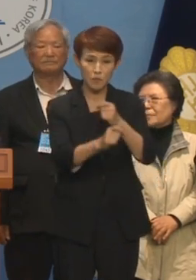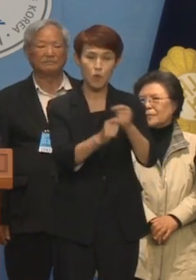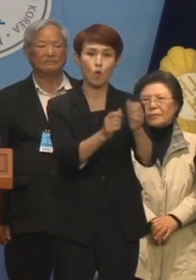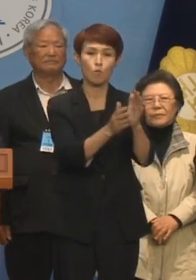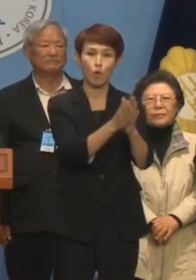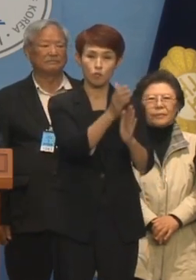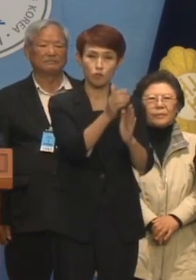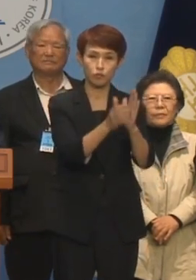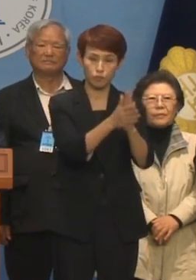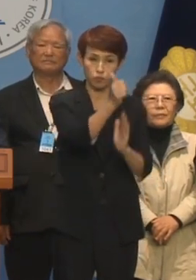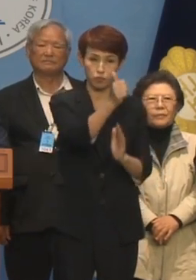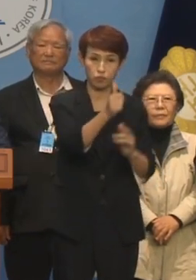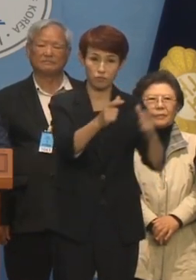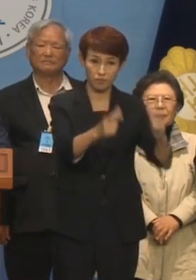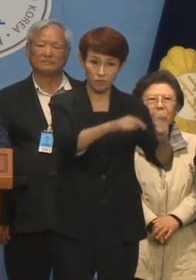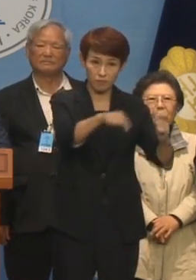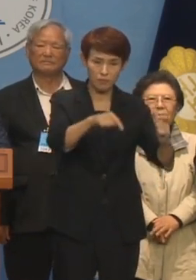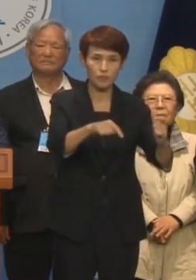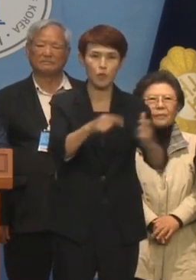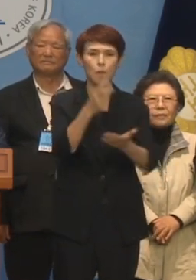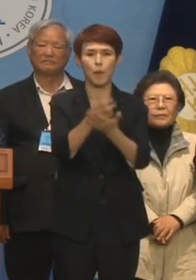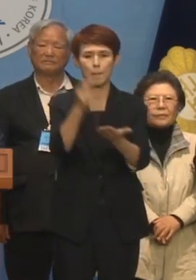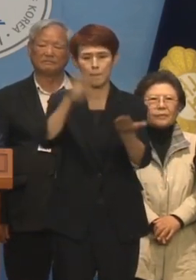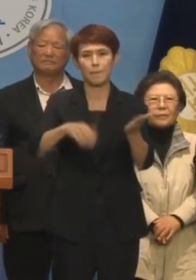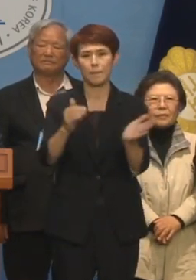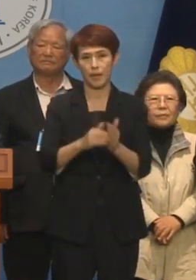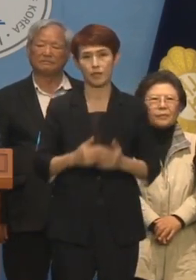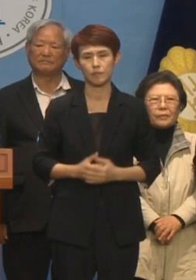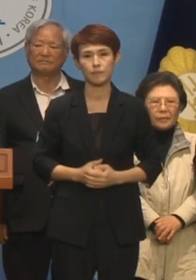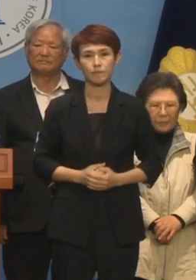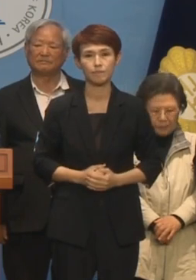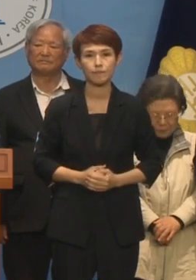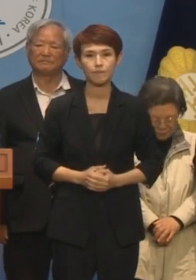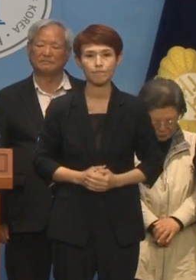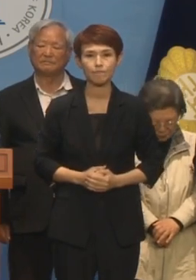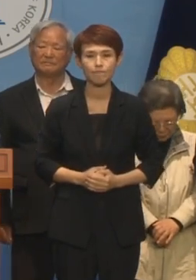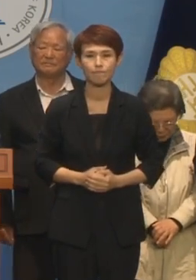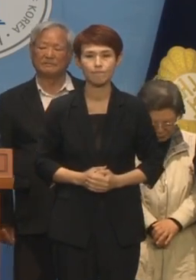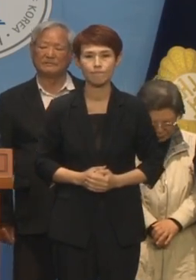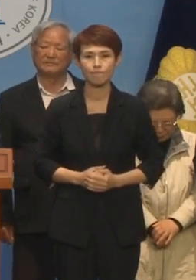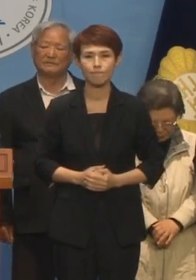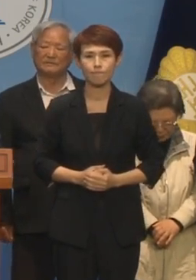가맹지역본부에 대한 법도 이번에 통과되어 있는데요. 간단하게 내용만 말씀드리겠습니다.